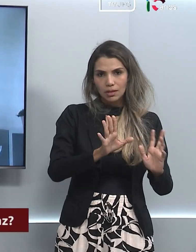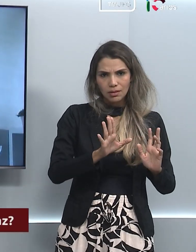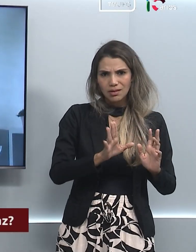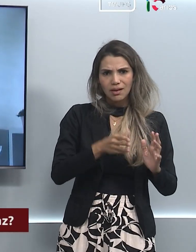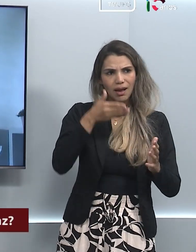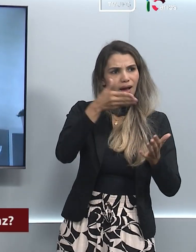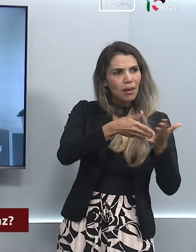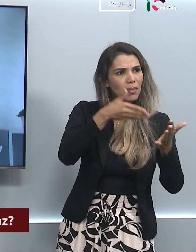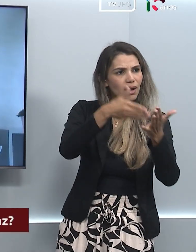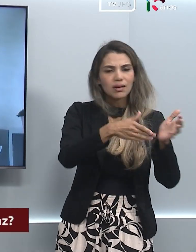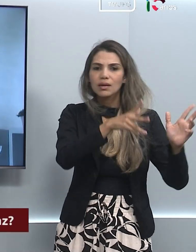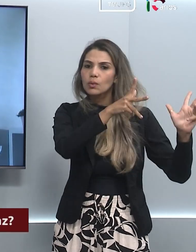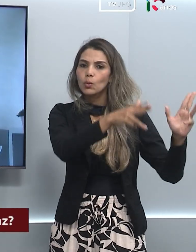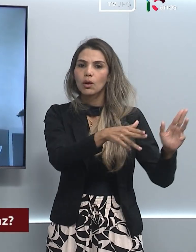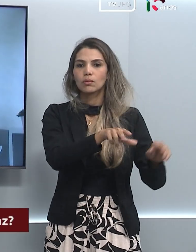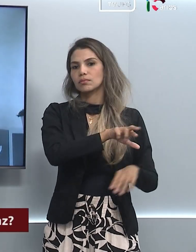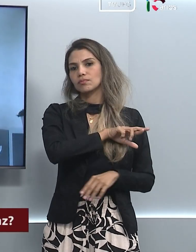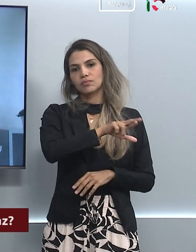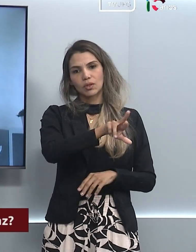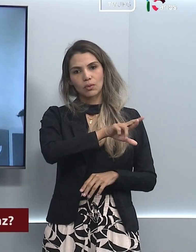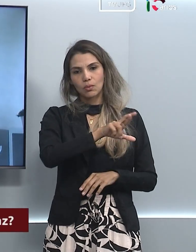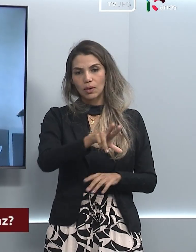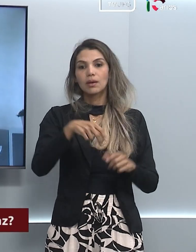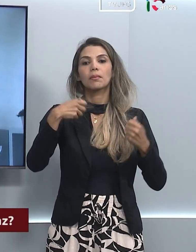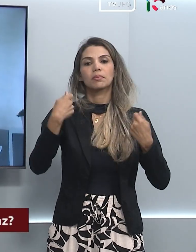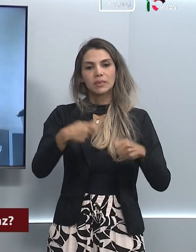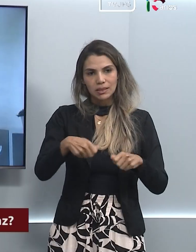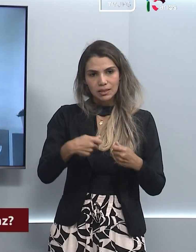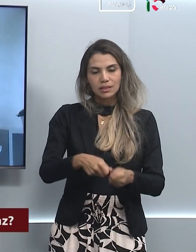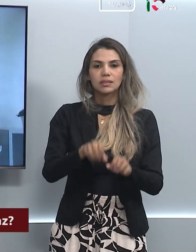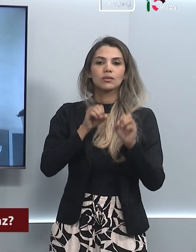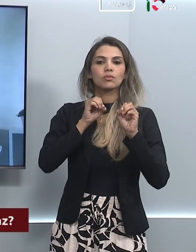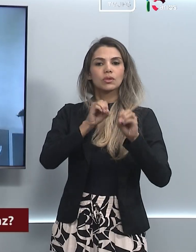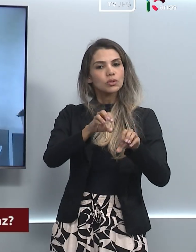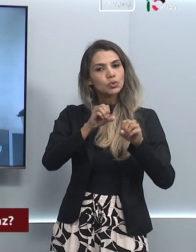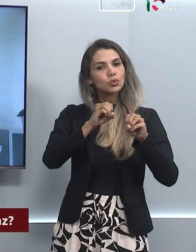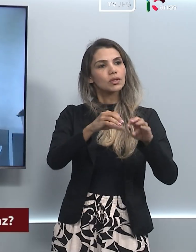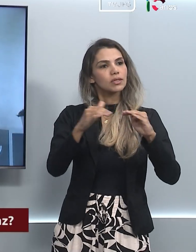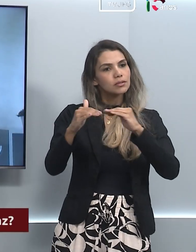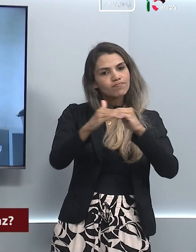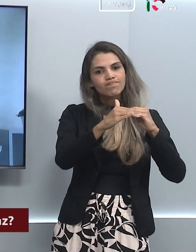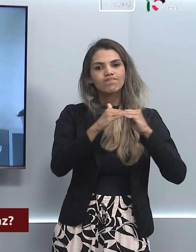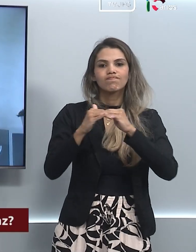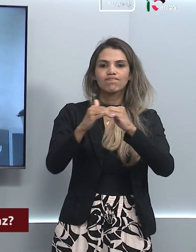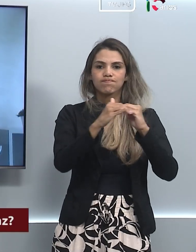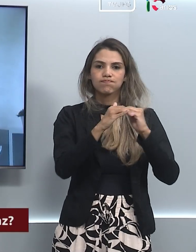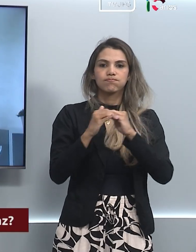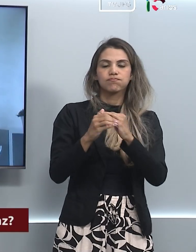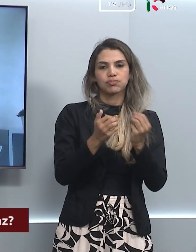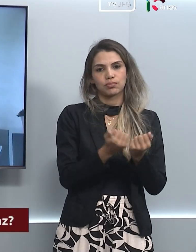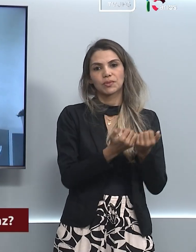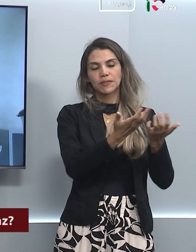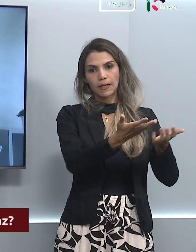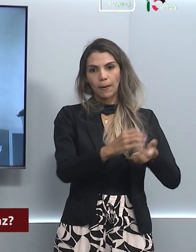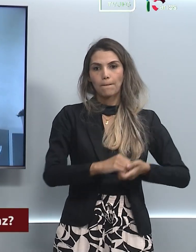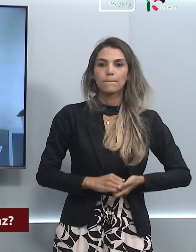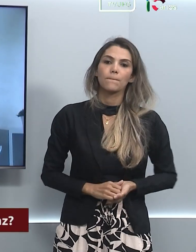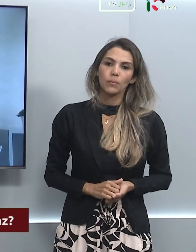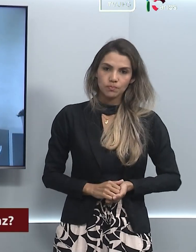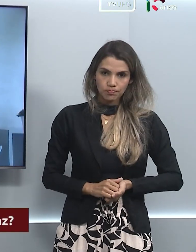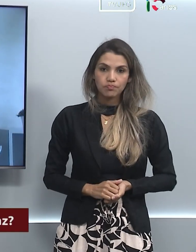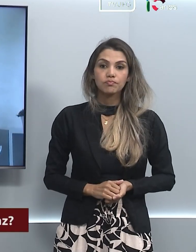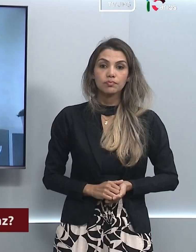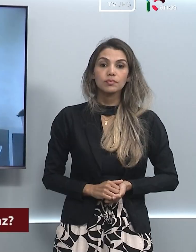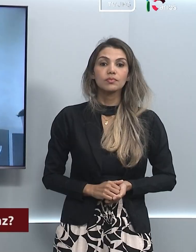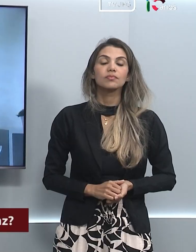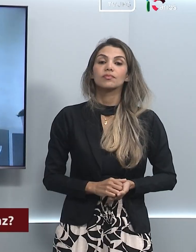as mesmas. Então, para isso, a gente precisa de uma educação para todos e todas as pessoas. Essa educação, ela começa, eu